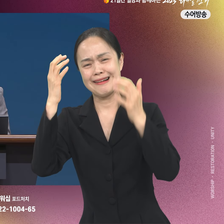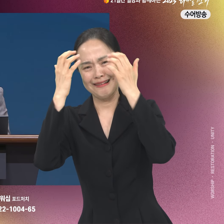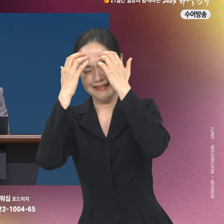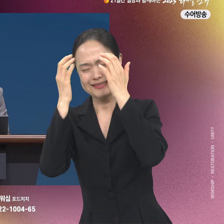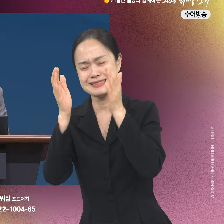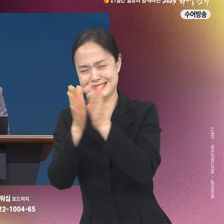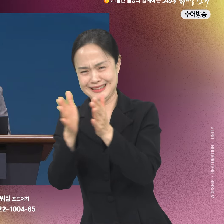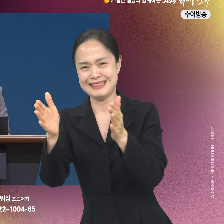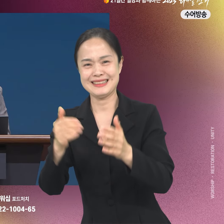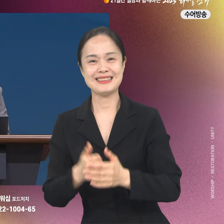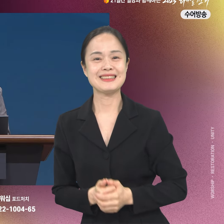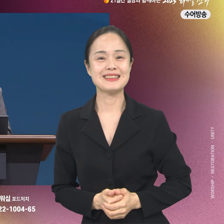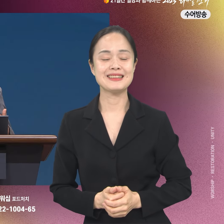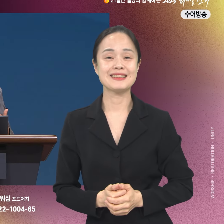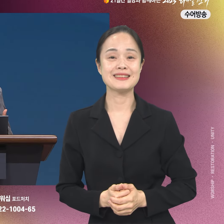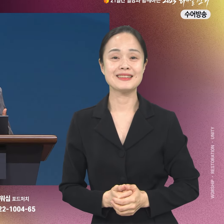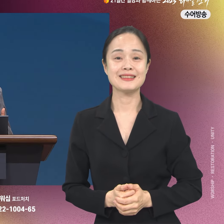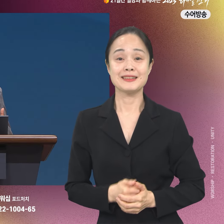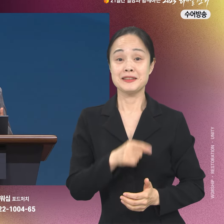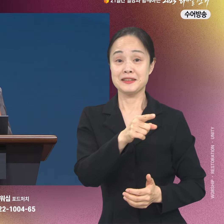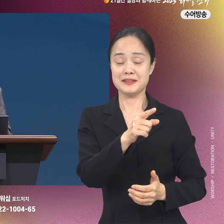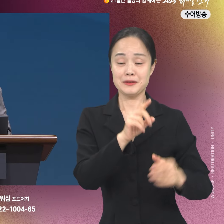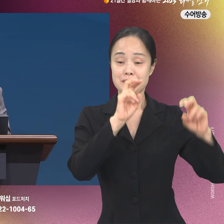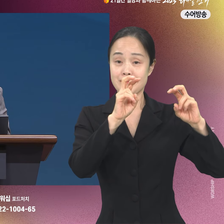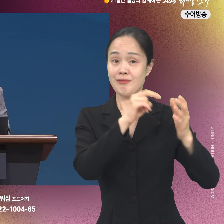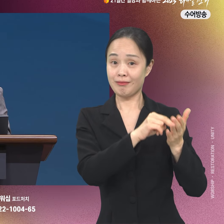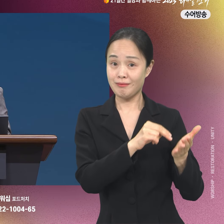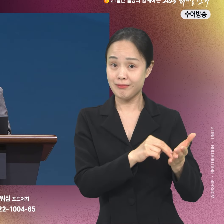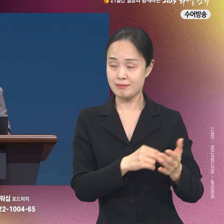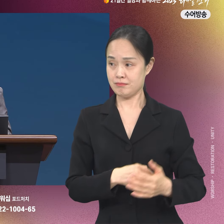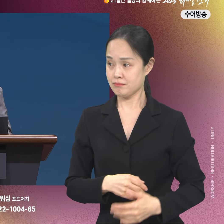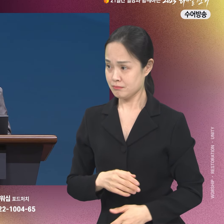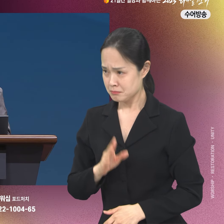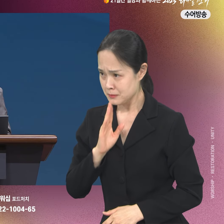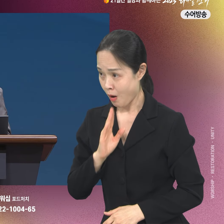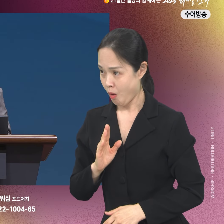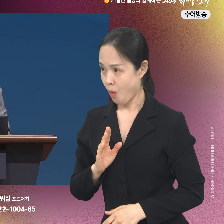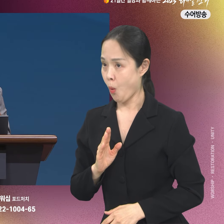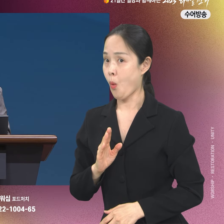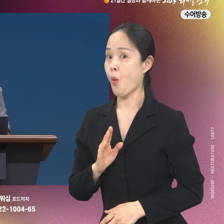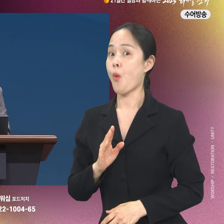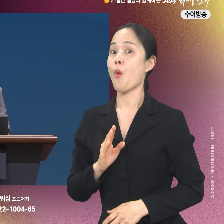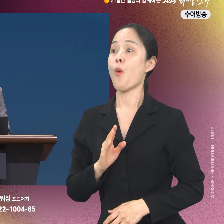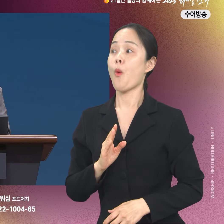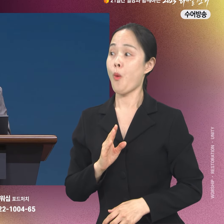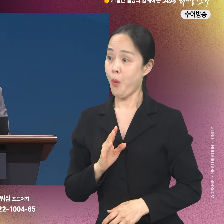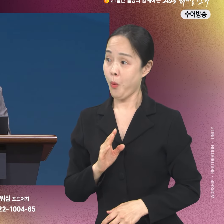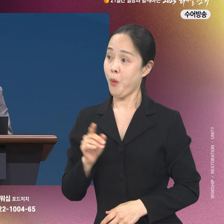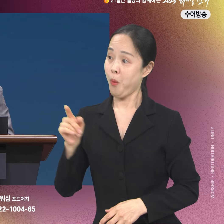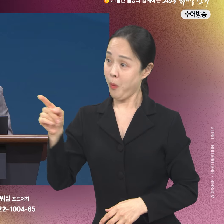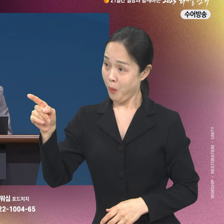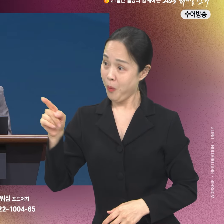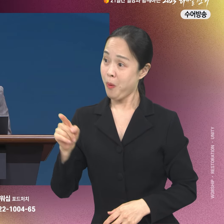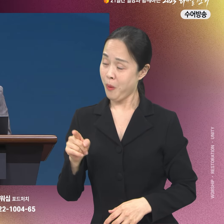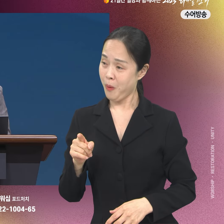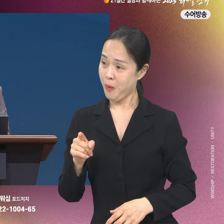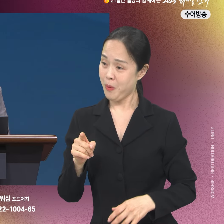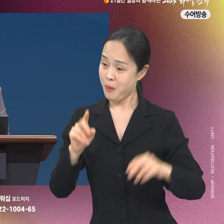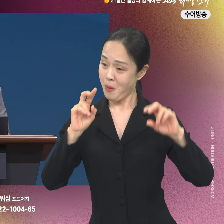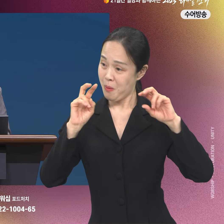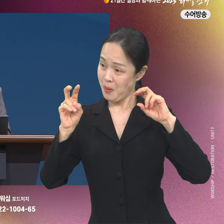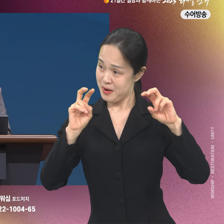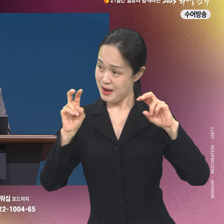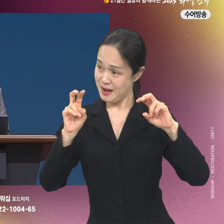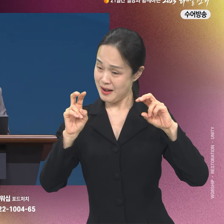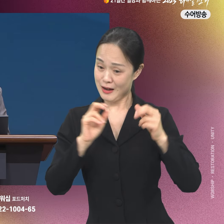안 줘도 되고 또 이제 책임져야 될 짐덩어리 하나를 제가 떠안고 간다고 하니까,